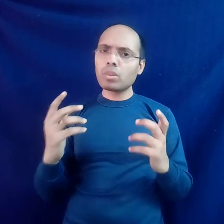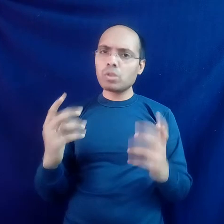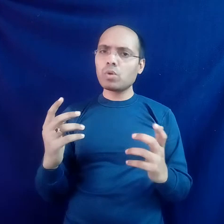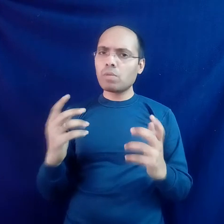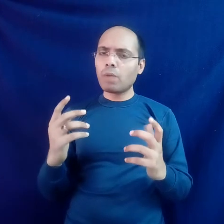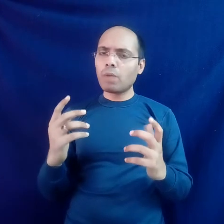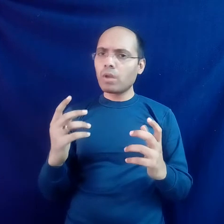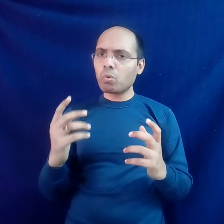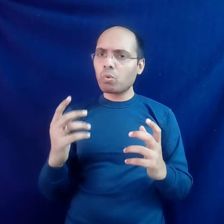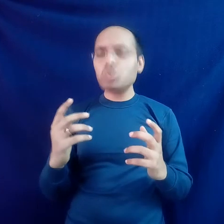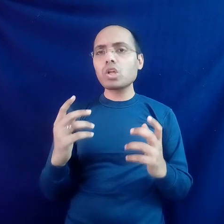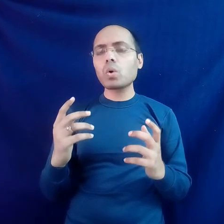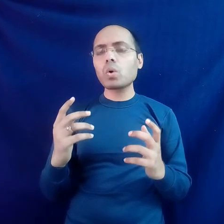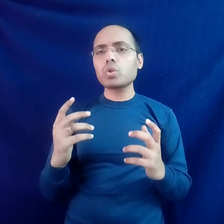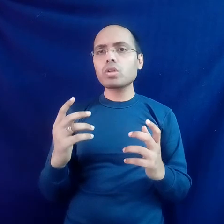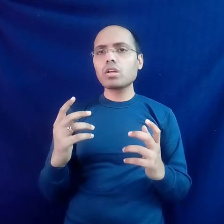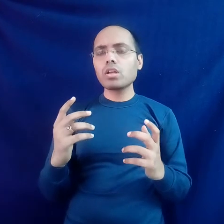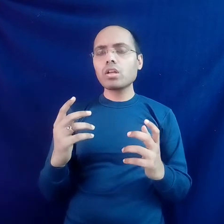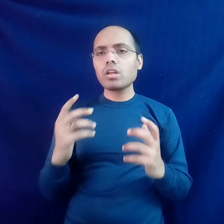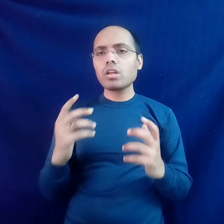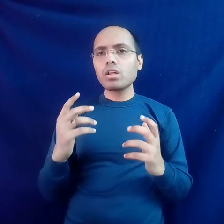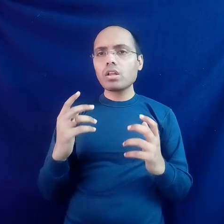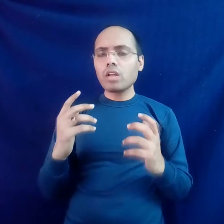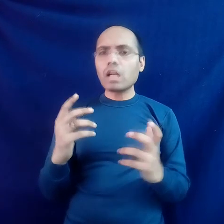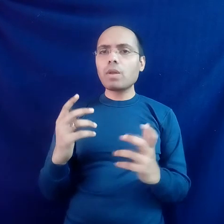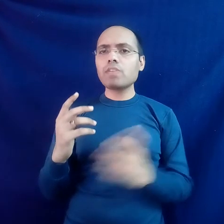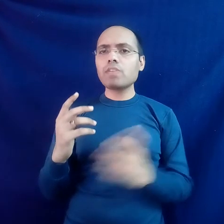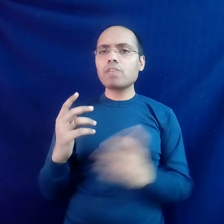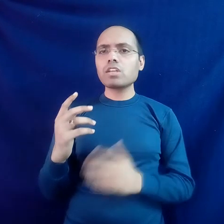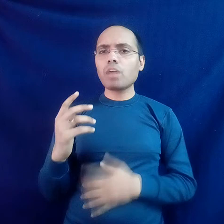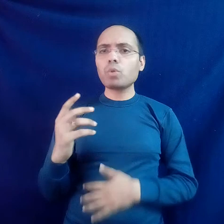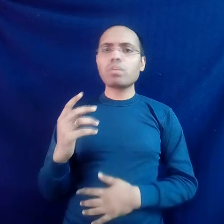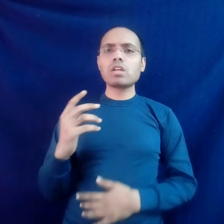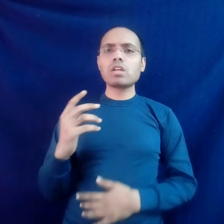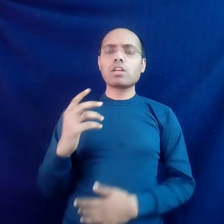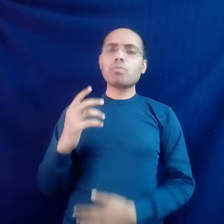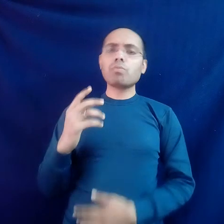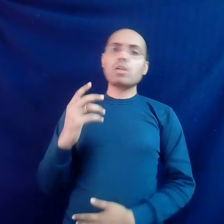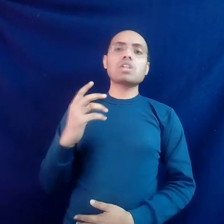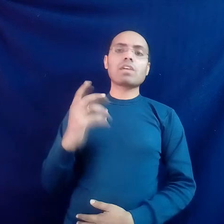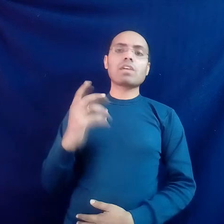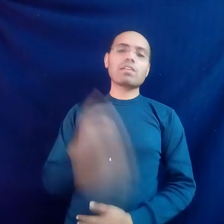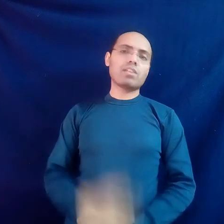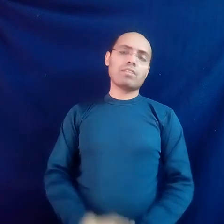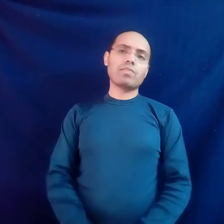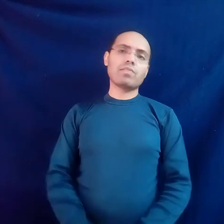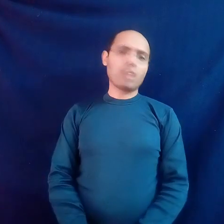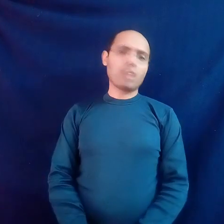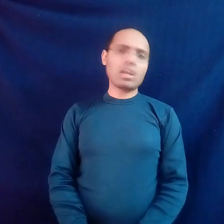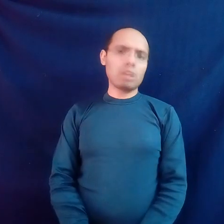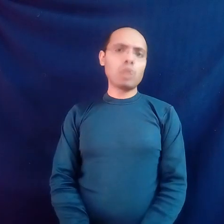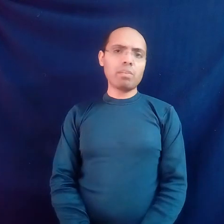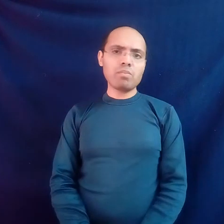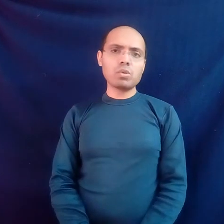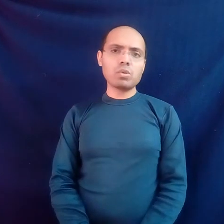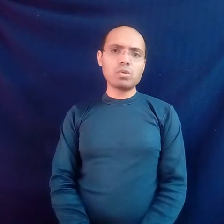लो कि मामला कुछ ना कुछ नेगेटिव एनर्जी या भूत प्रेत की तरफ भी इशारा कर रहा है। हाँ, ये कर्मों के प्रभाव भी होते हैं